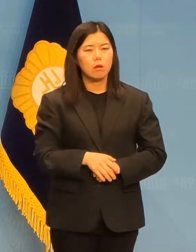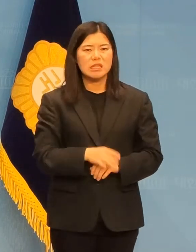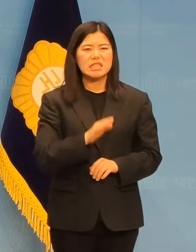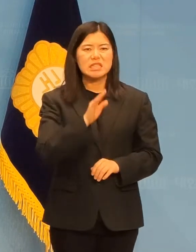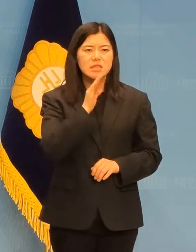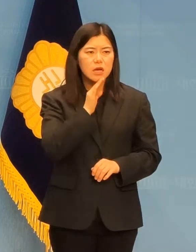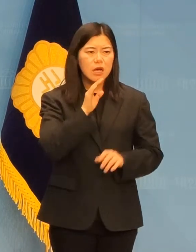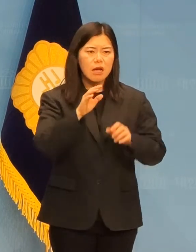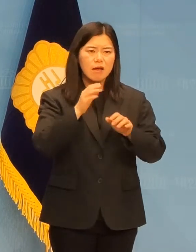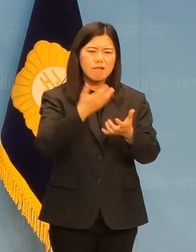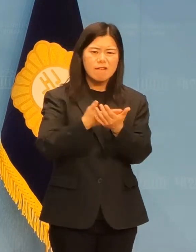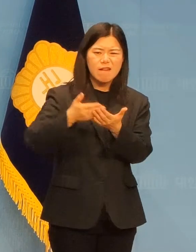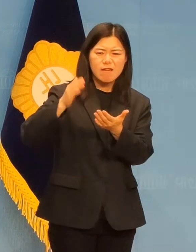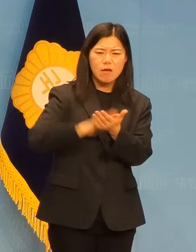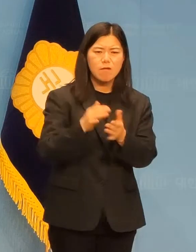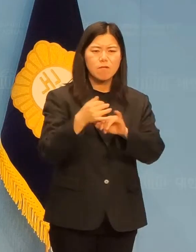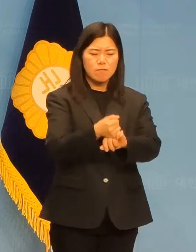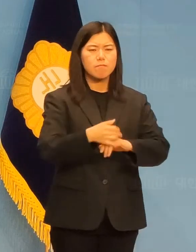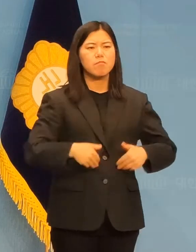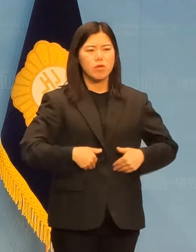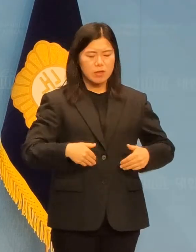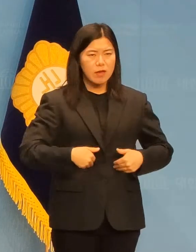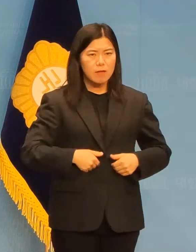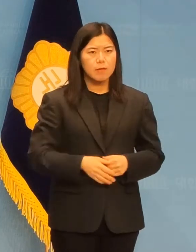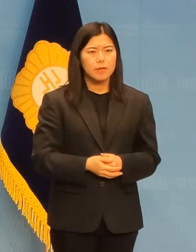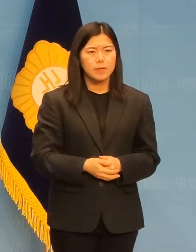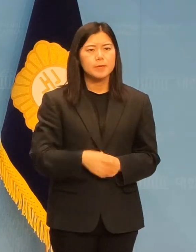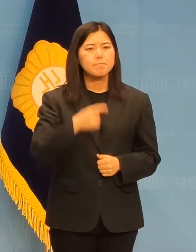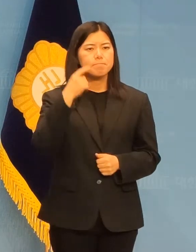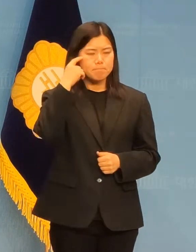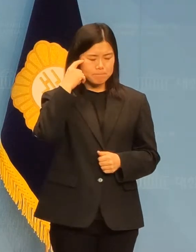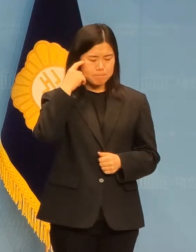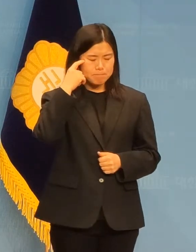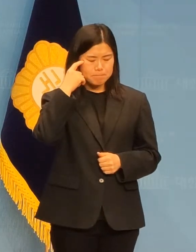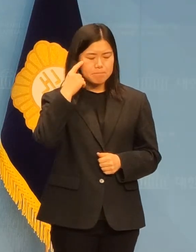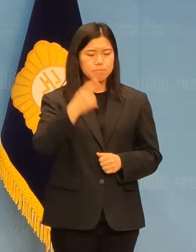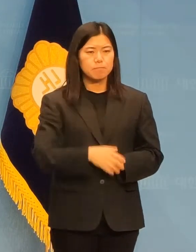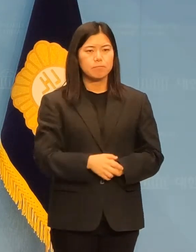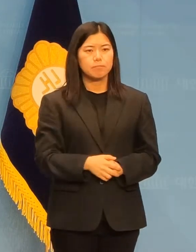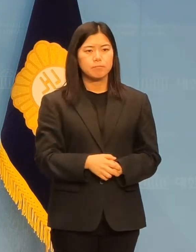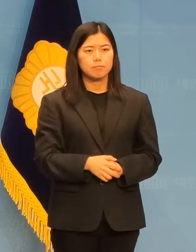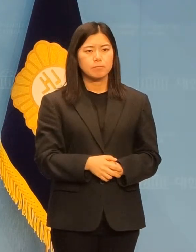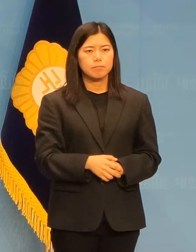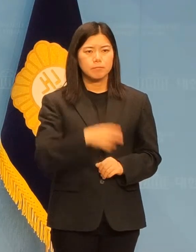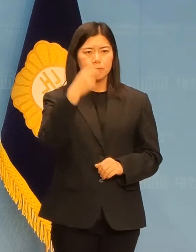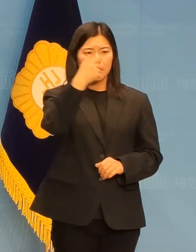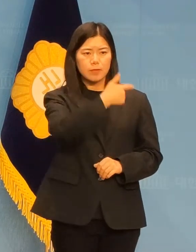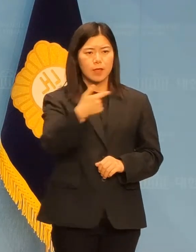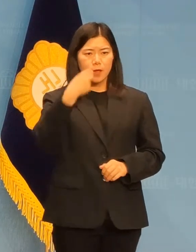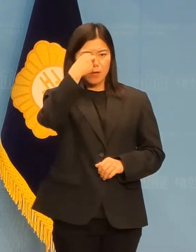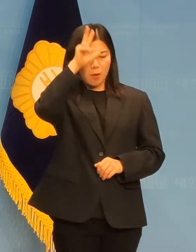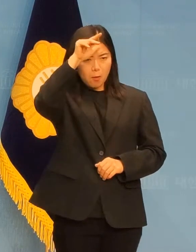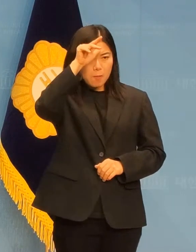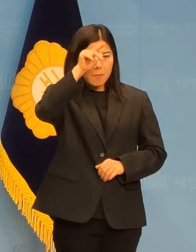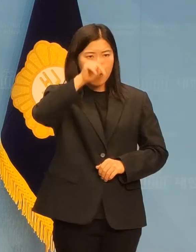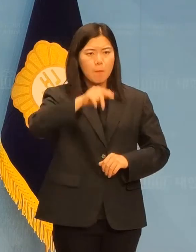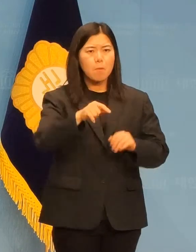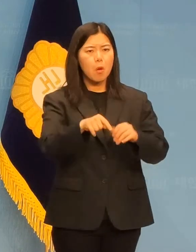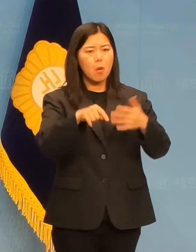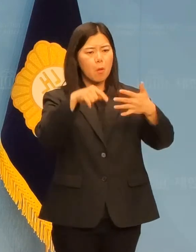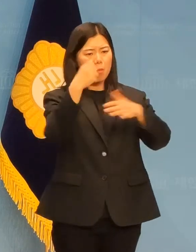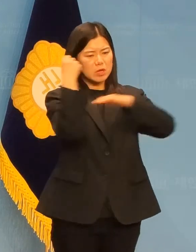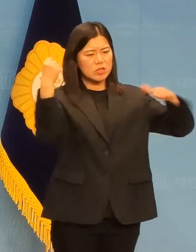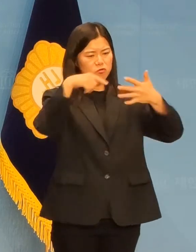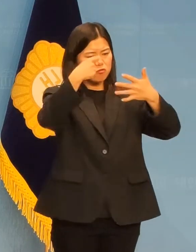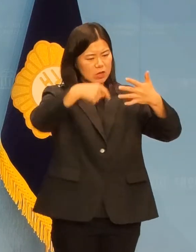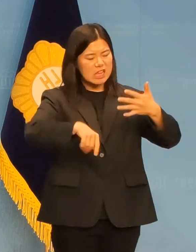확실하게 개혁의 대상일 수밖에 없다라고 하는 것을 지적합니다. 대검 예규가 있음에도 불구하고 그